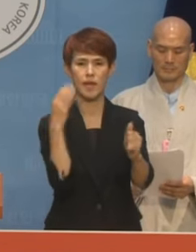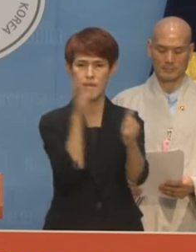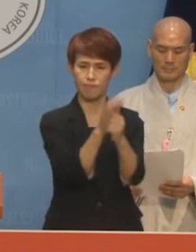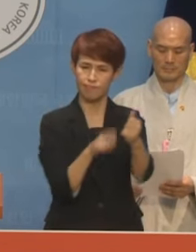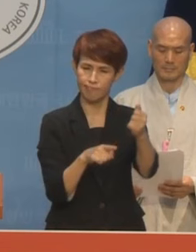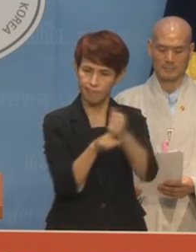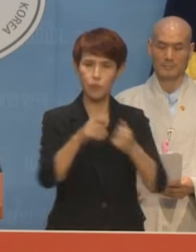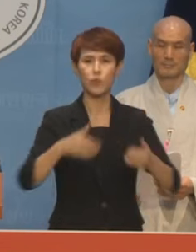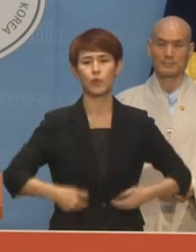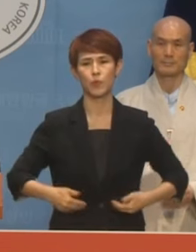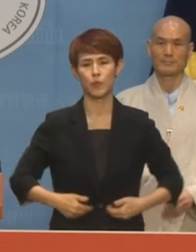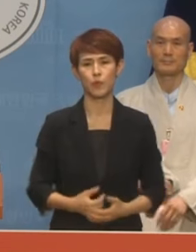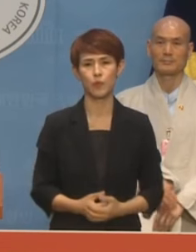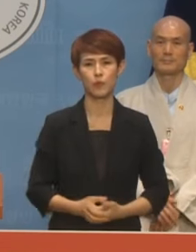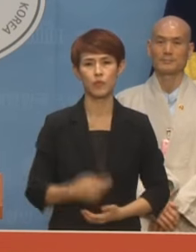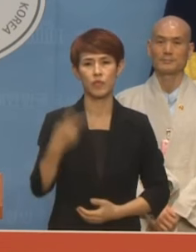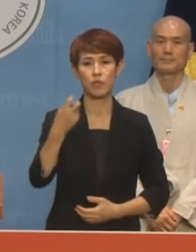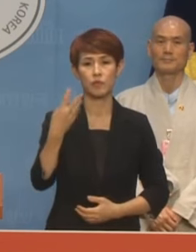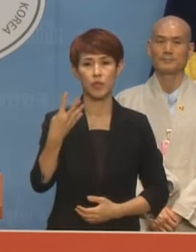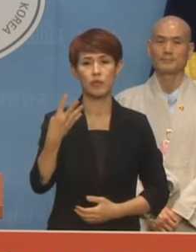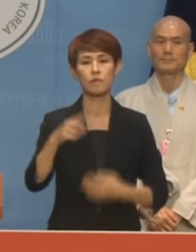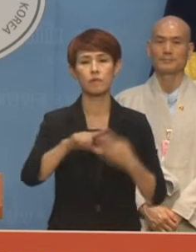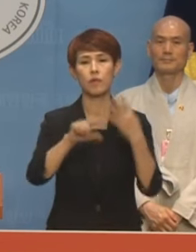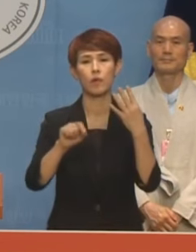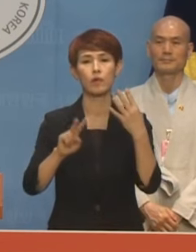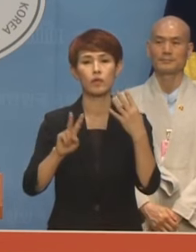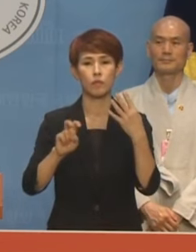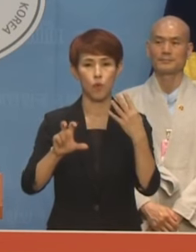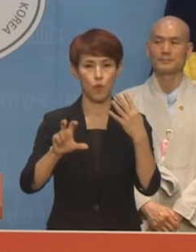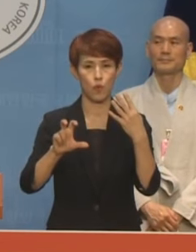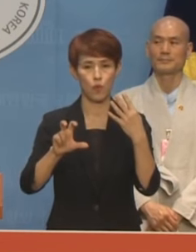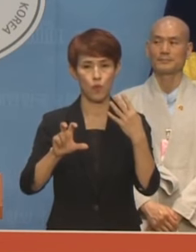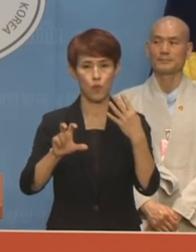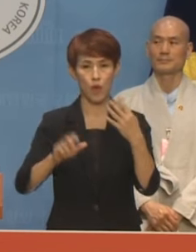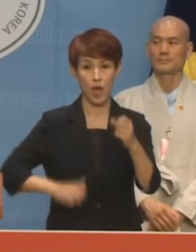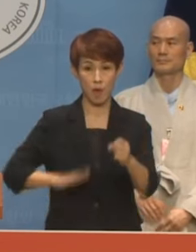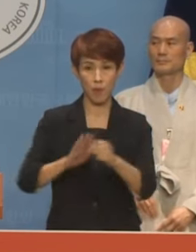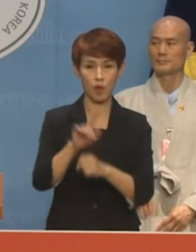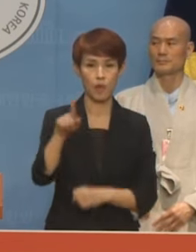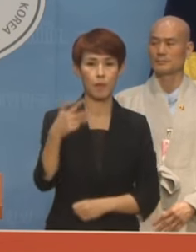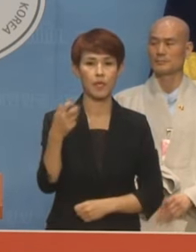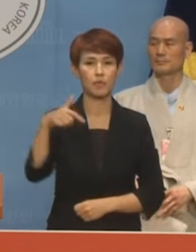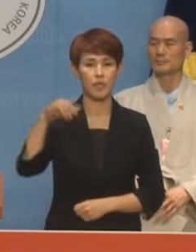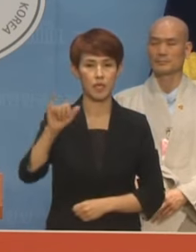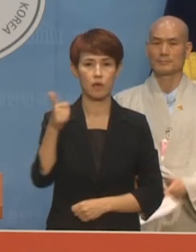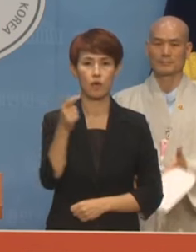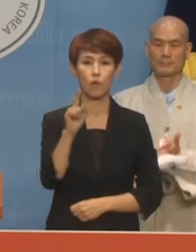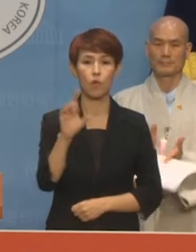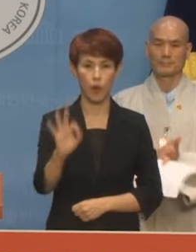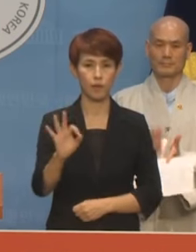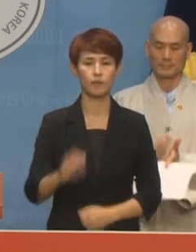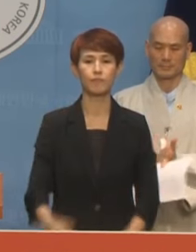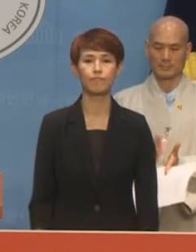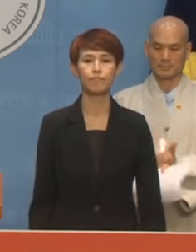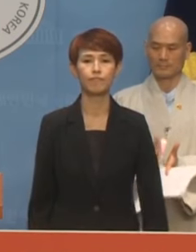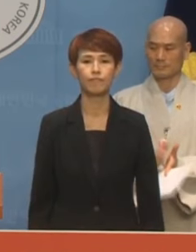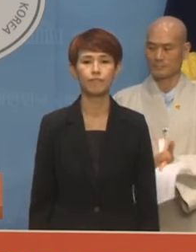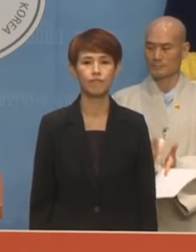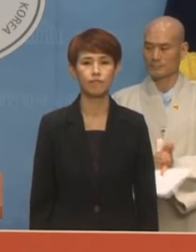물어야 할 것이다. 2024년 4월 25일 해병 180기 황석영.